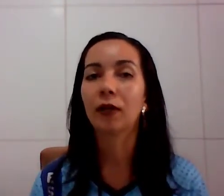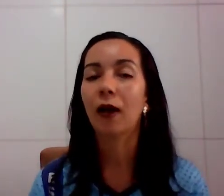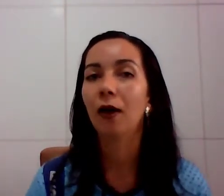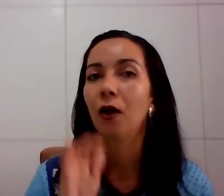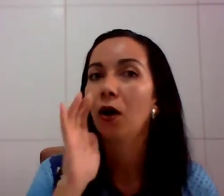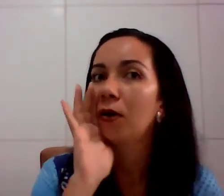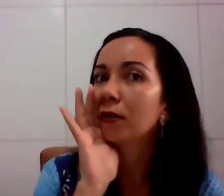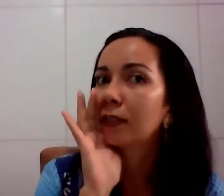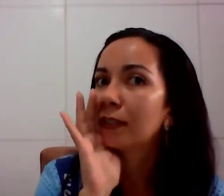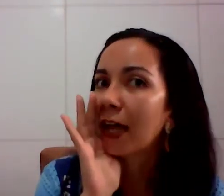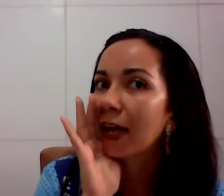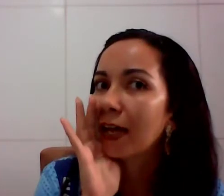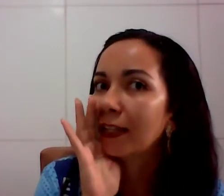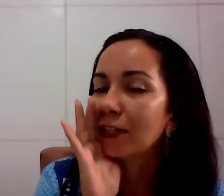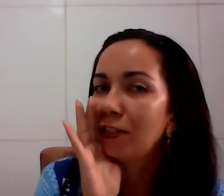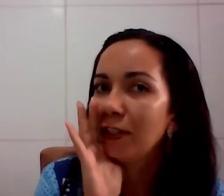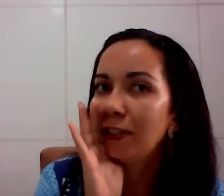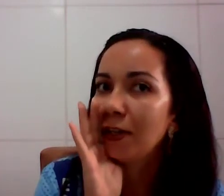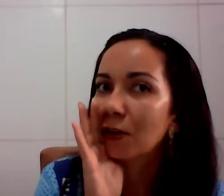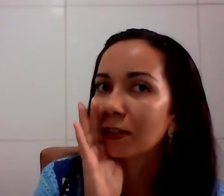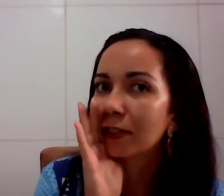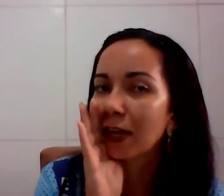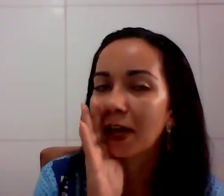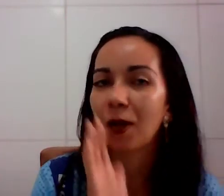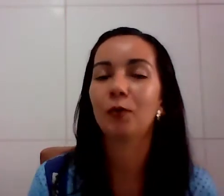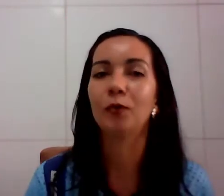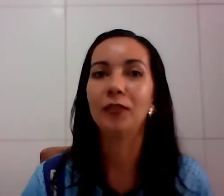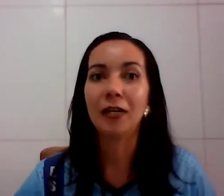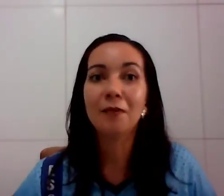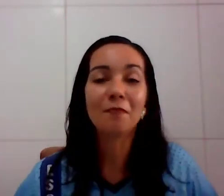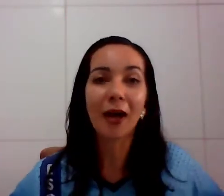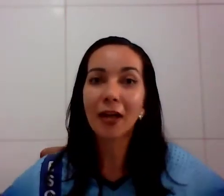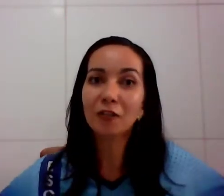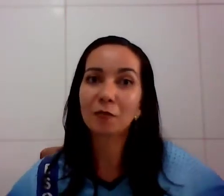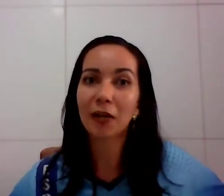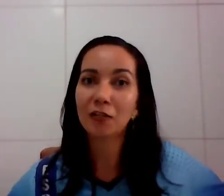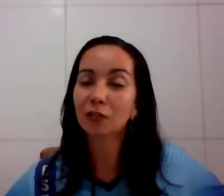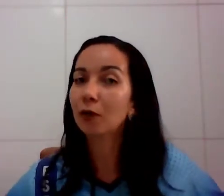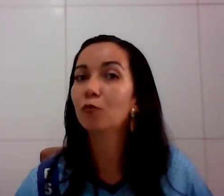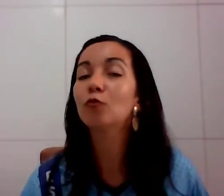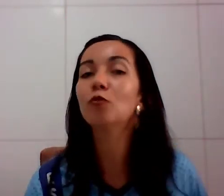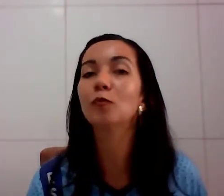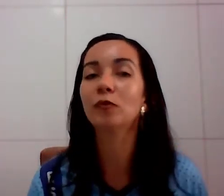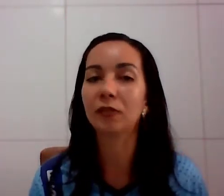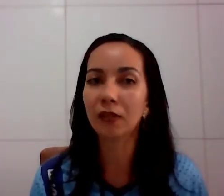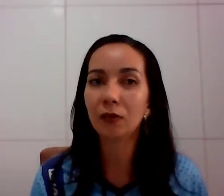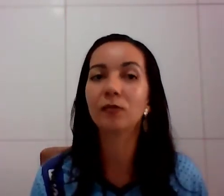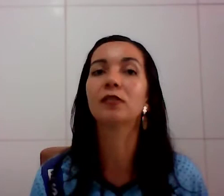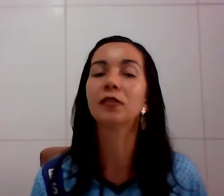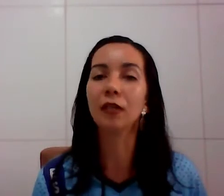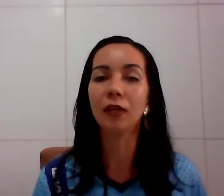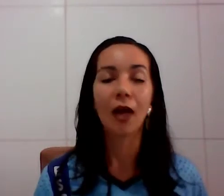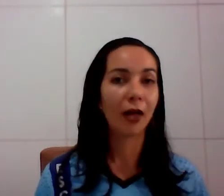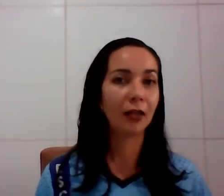encontrar ossadas de dinossauro, de animais pré-históricos nos museus, sim. Além de